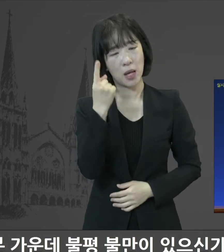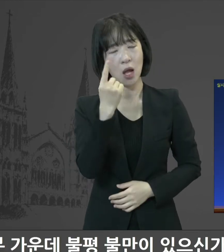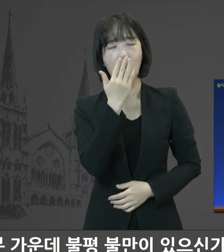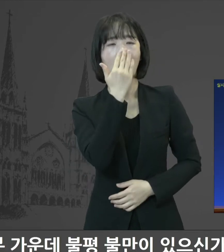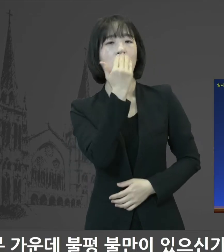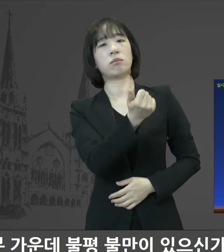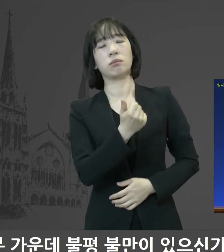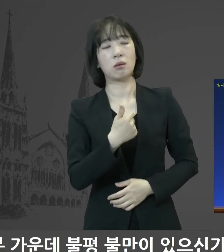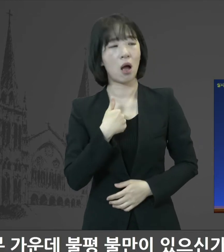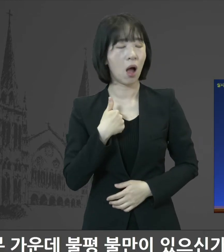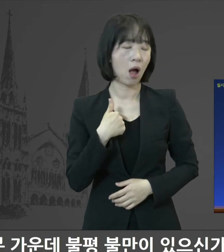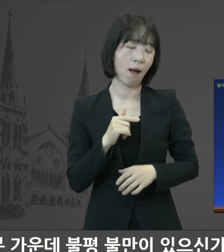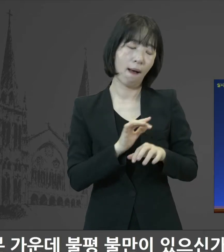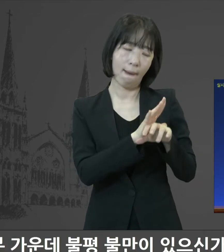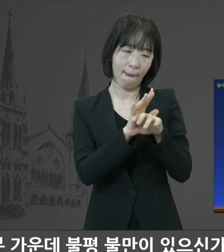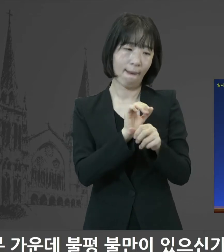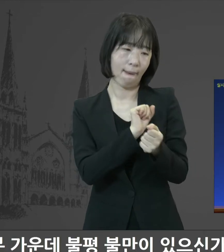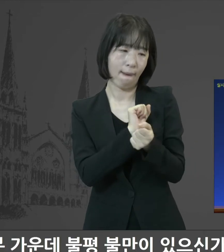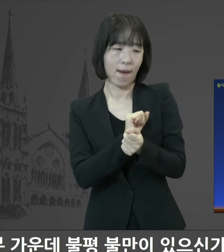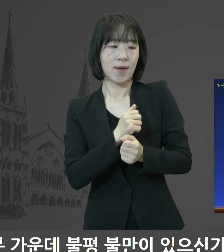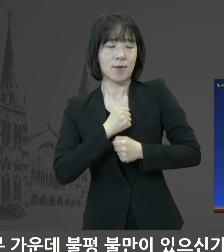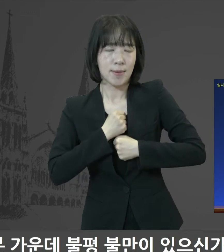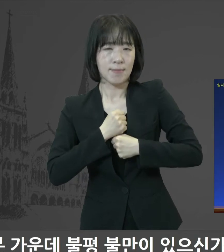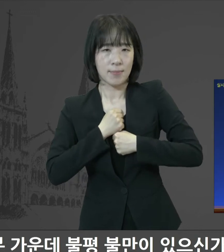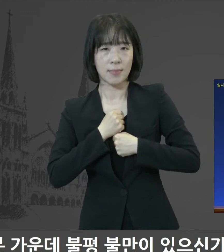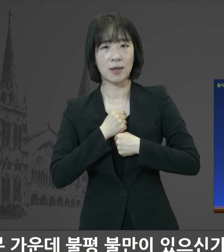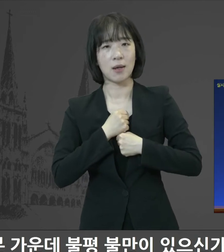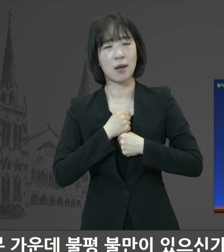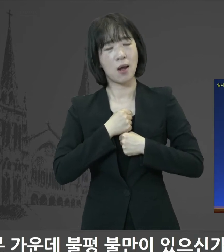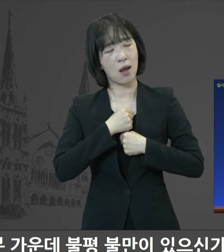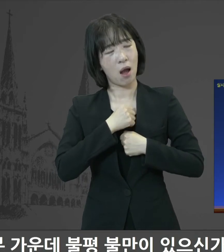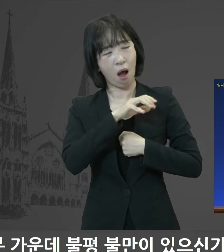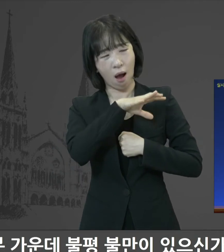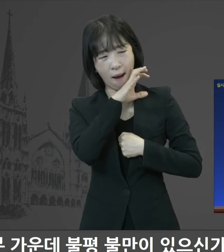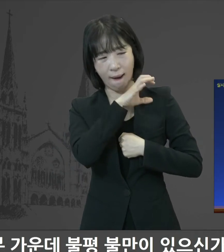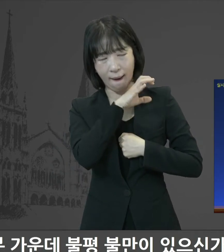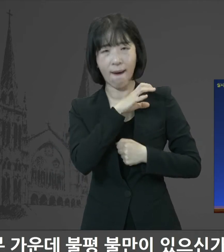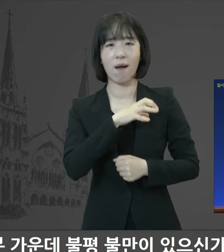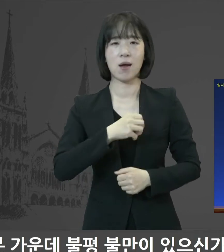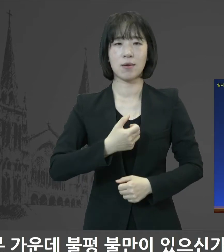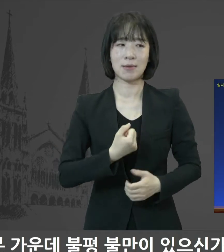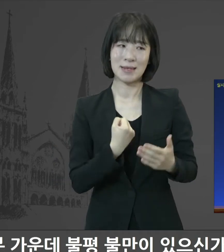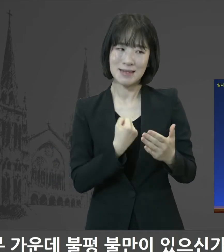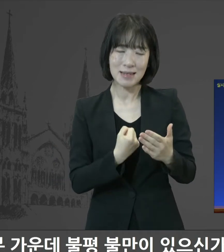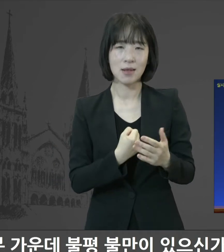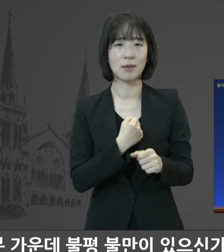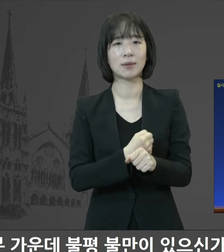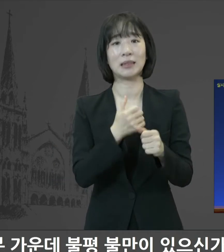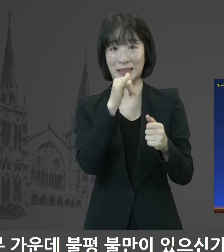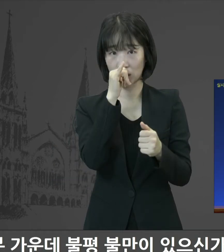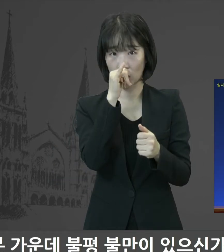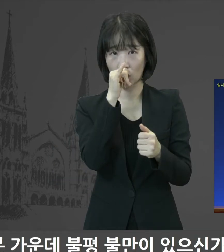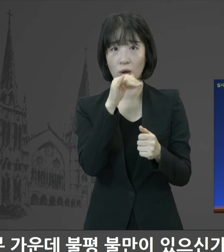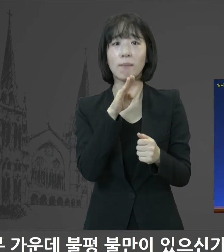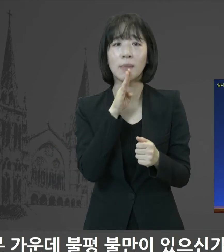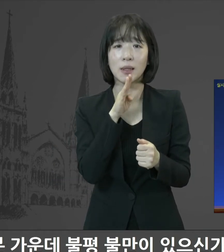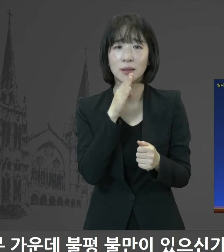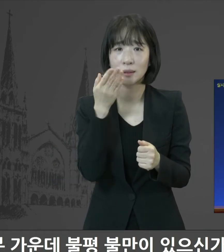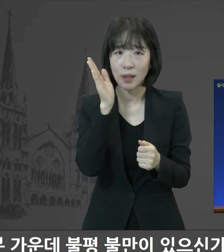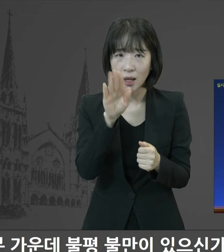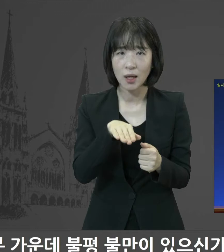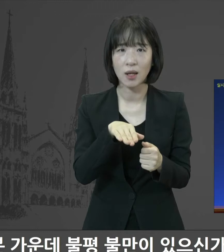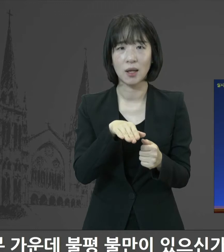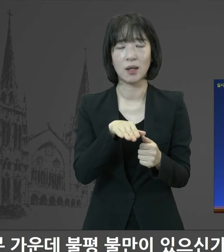시대에 어떻게 신앙인이라 할지라도 불평불만이 없겠습니까? 그런데 그 불평불만에 빠져 있을